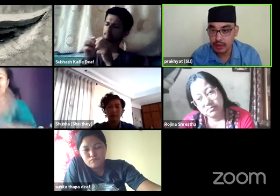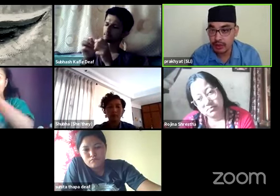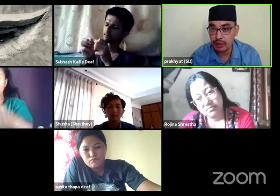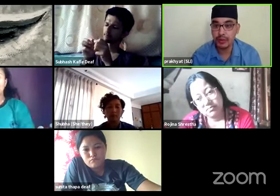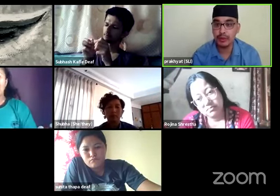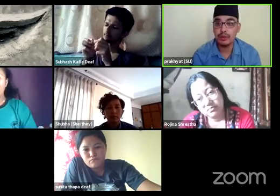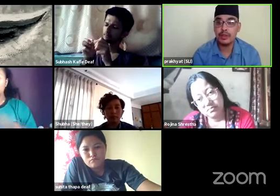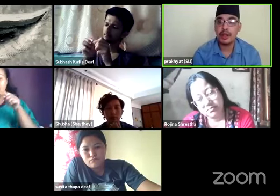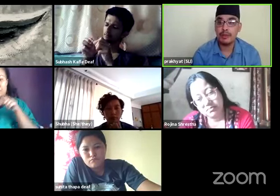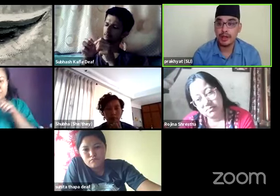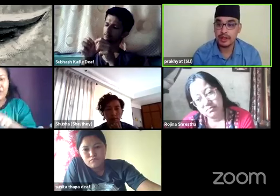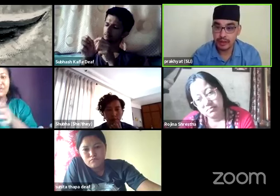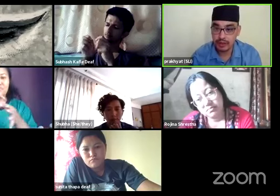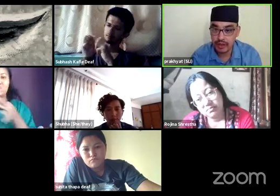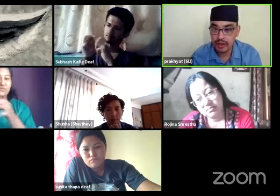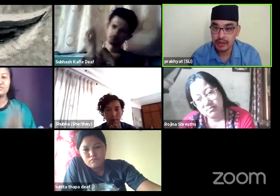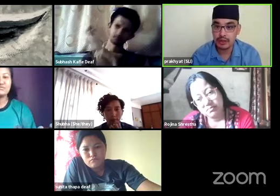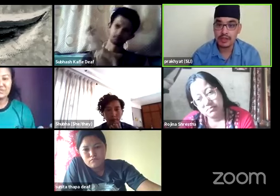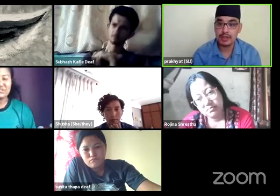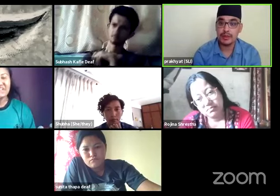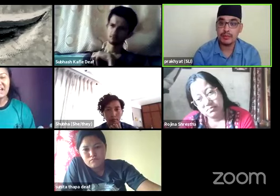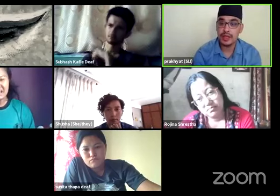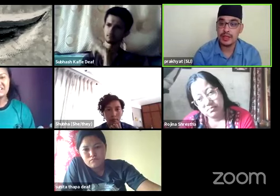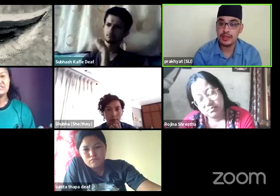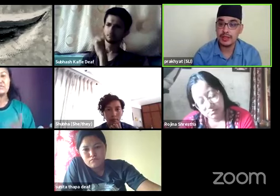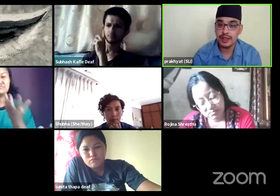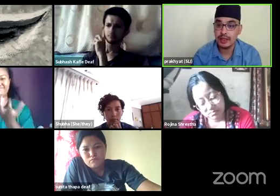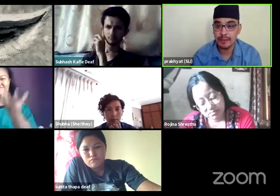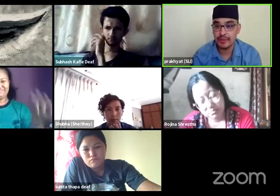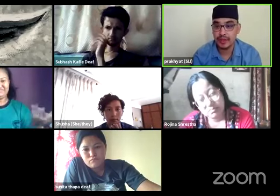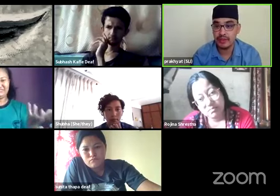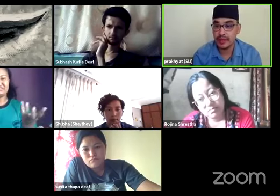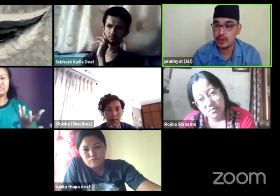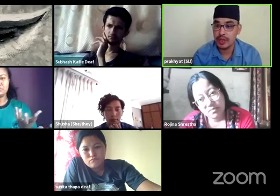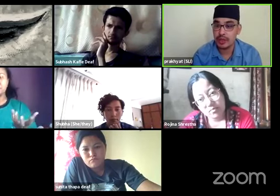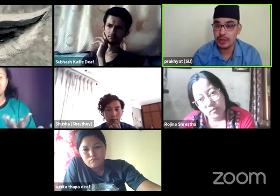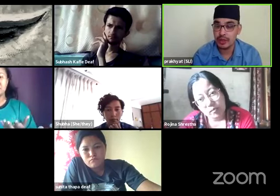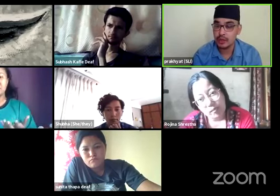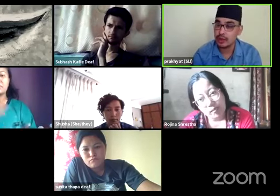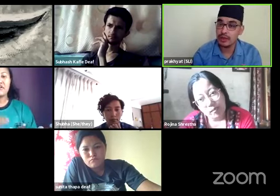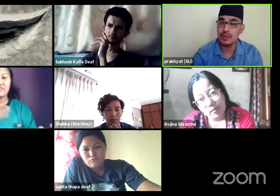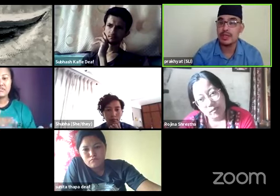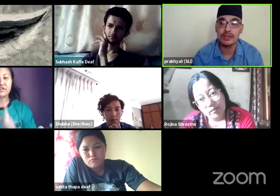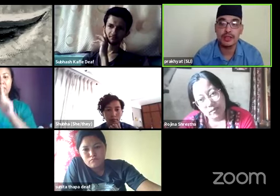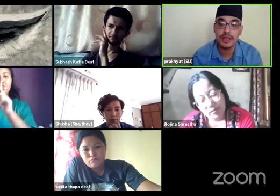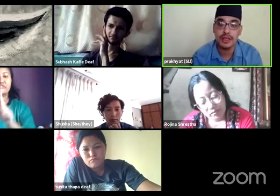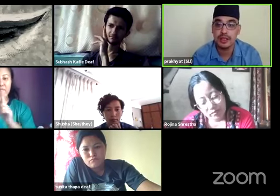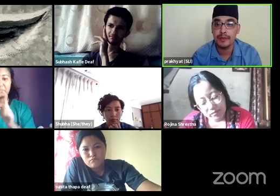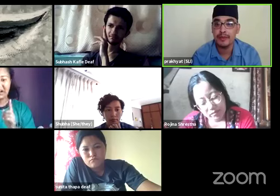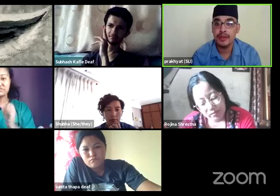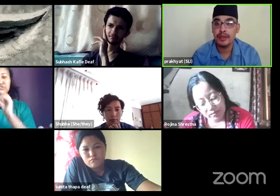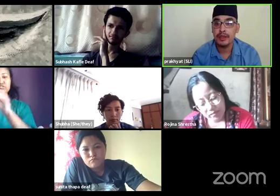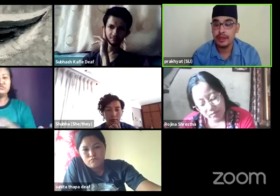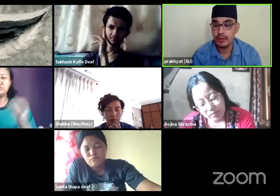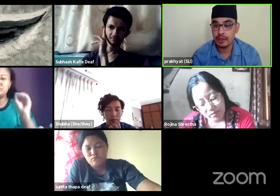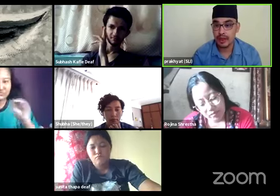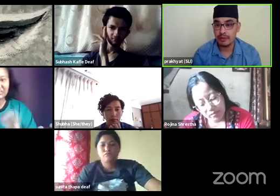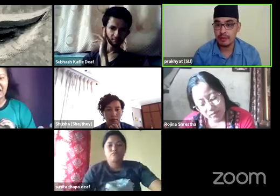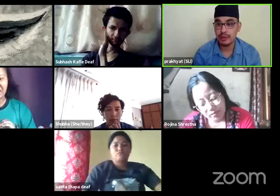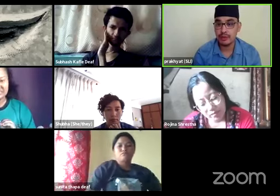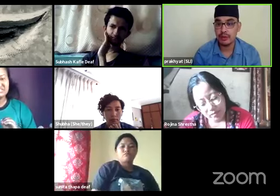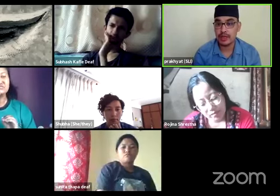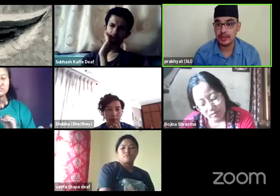पनि अब त्यो गर्नु पर्यो, अपाङ्गता भएको व्यक्ति समाजसँग पनि मिलेर चाहिँ त्यति इफेक्टिभ छैन, अलिक छुट्टिएर बसे जस्तो देखिन्छ, त्यो